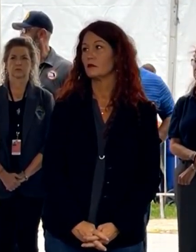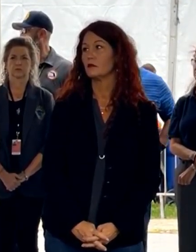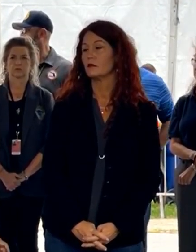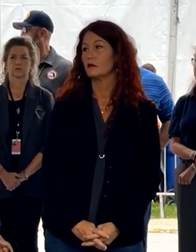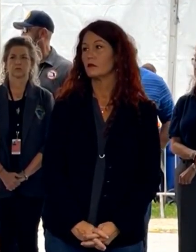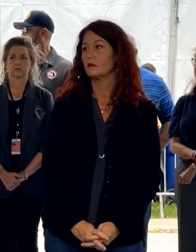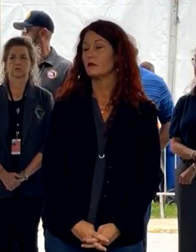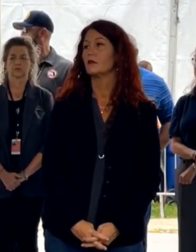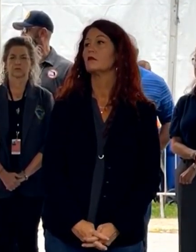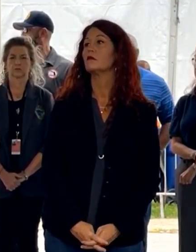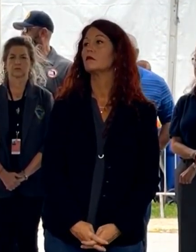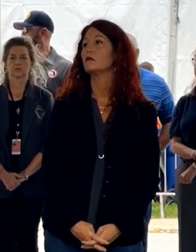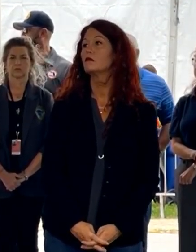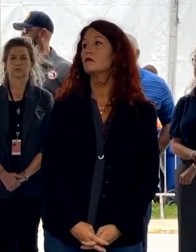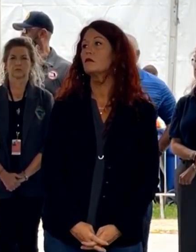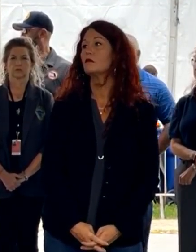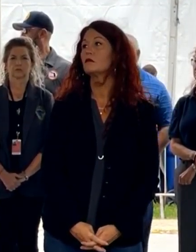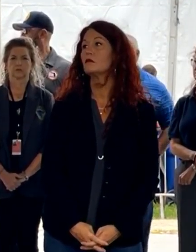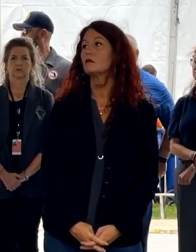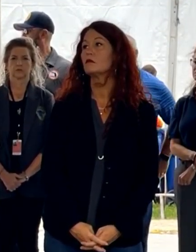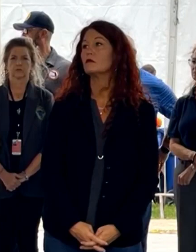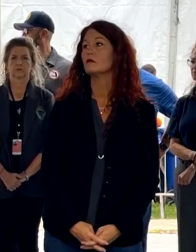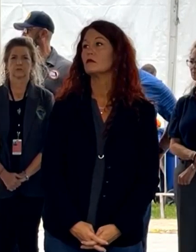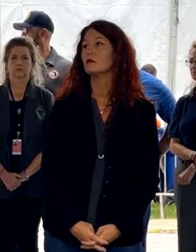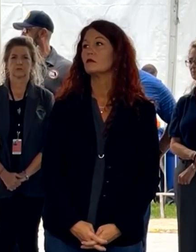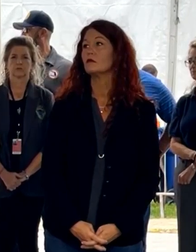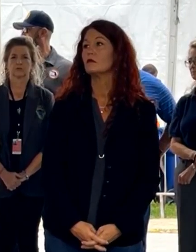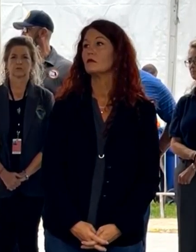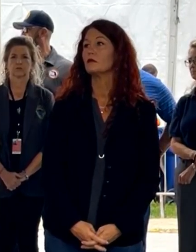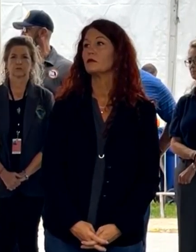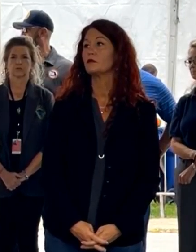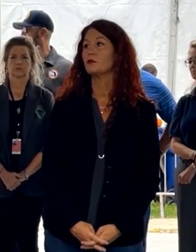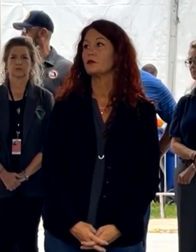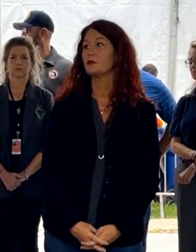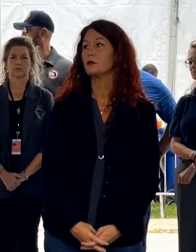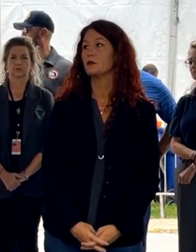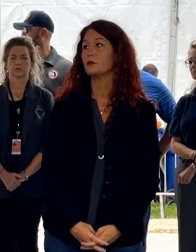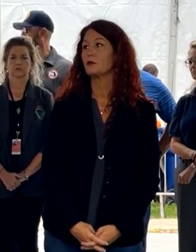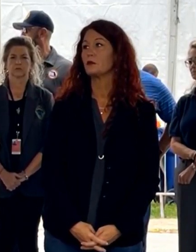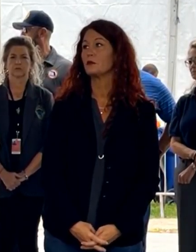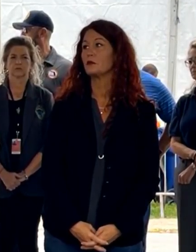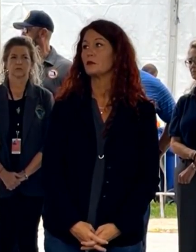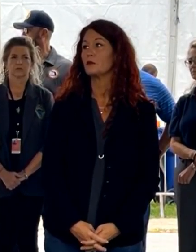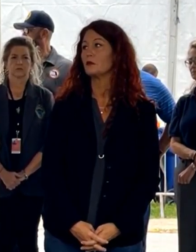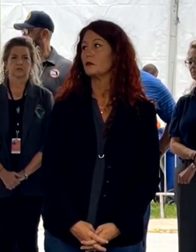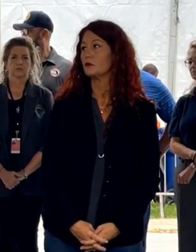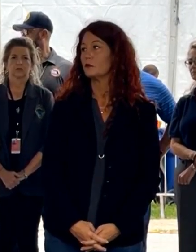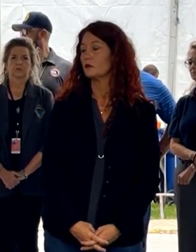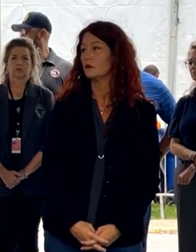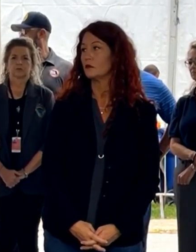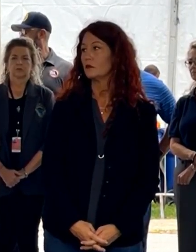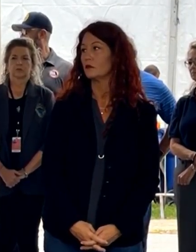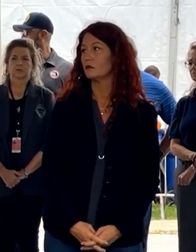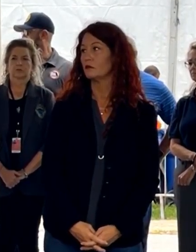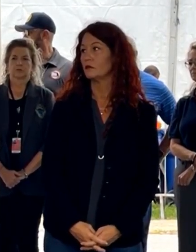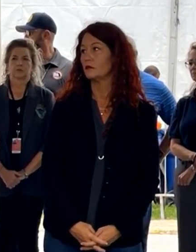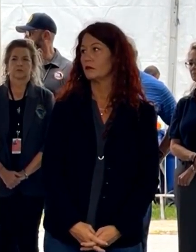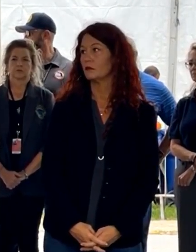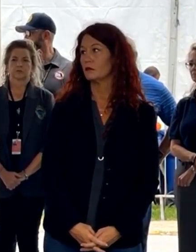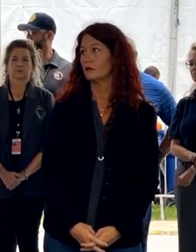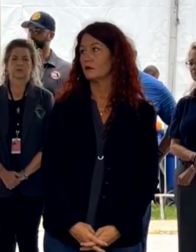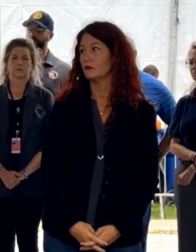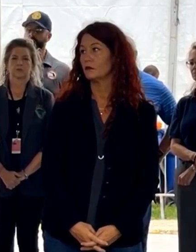rescate ahí mismo en los escombros. A través de los esfuerzos de búsqueda en curso del equipo, hemos